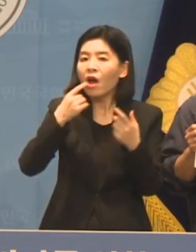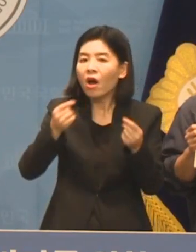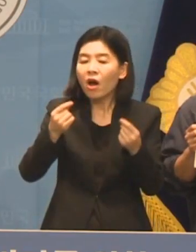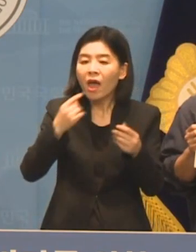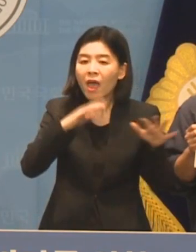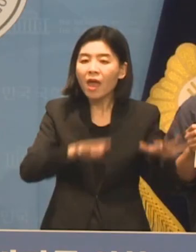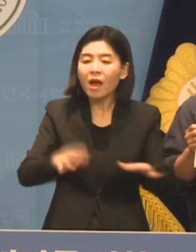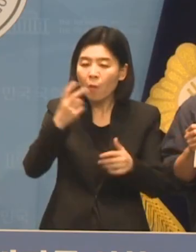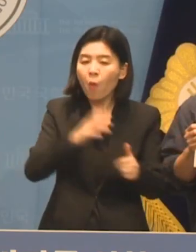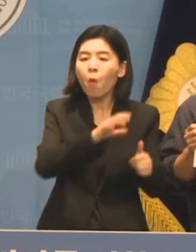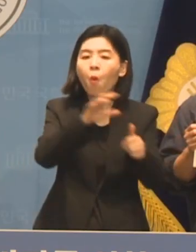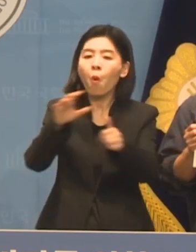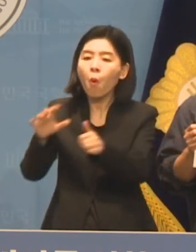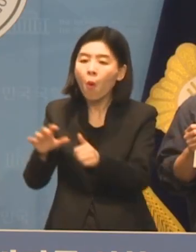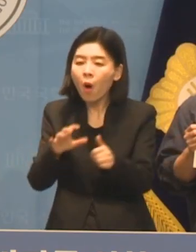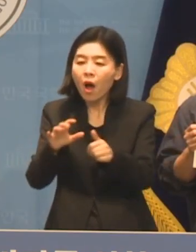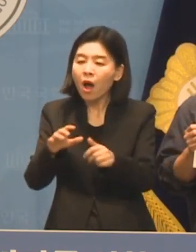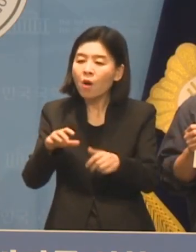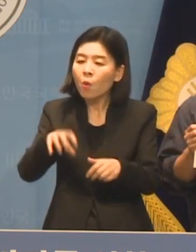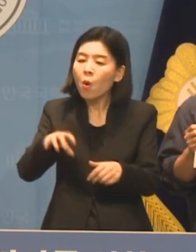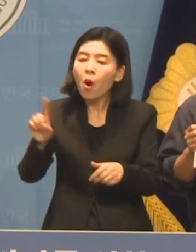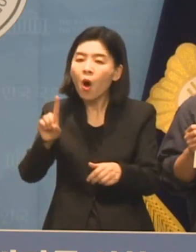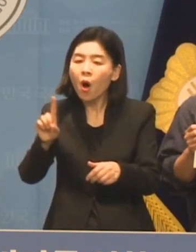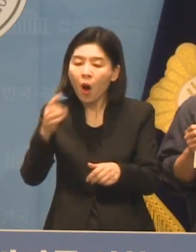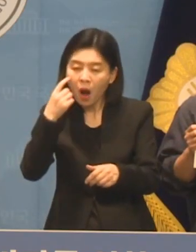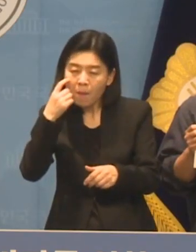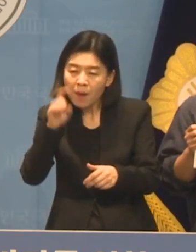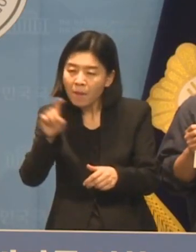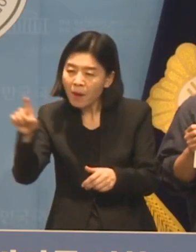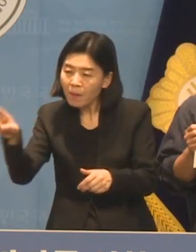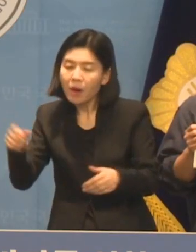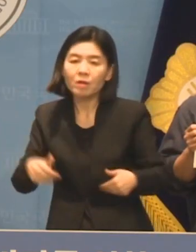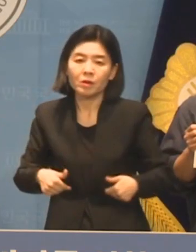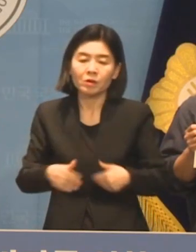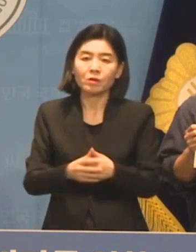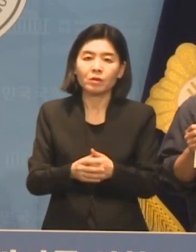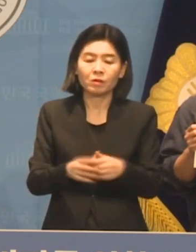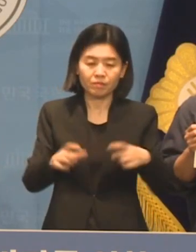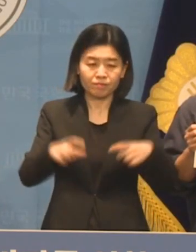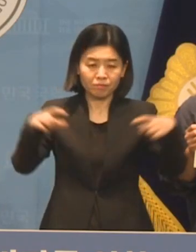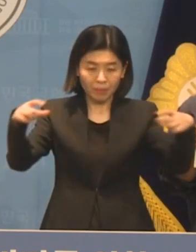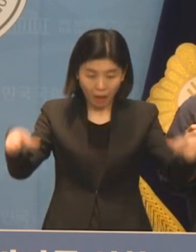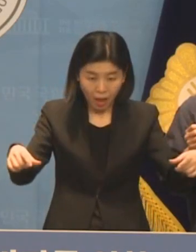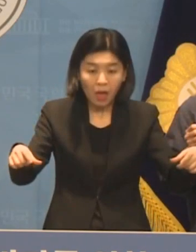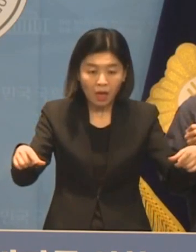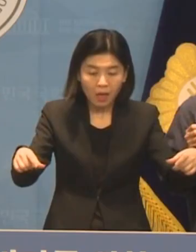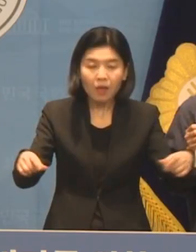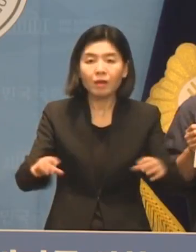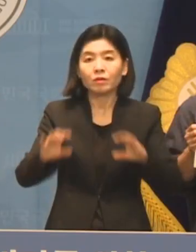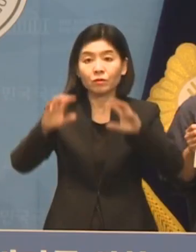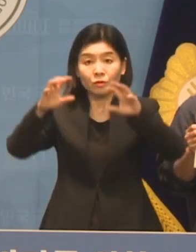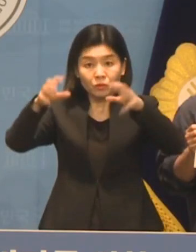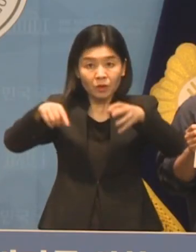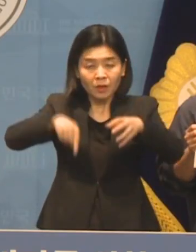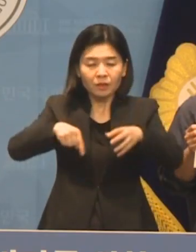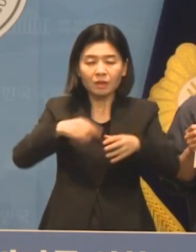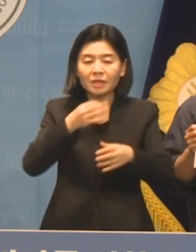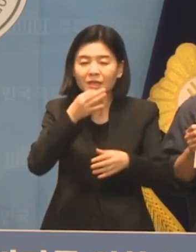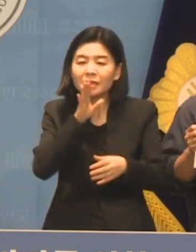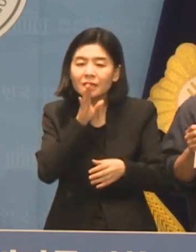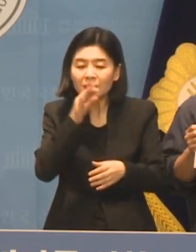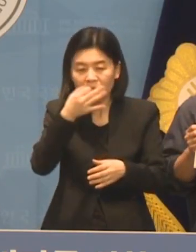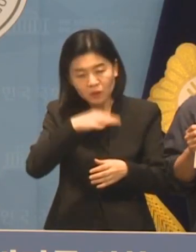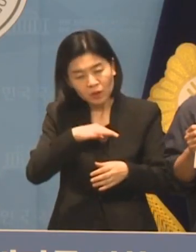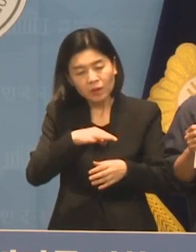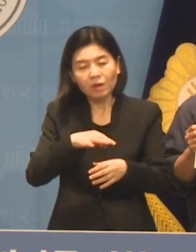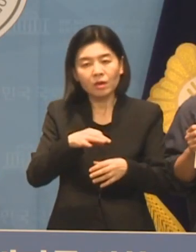해양보호구역 등을 적극 발굴해야 합니다. 해양보호구역의 양적 확장과 더불어 해양보호구역이 국가적 차원에서 실효적으로 관리될